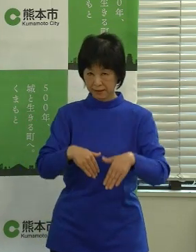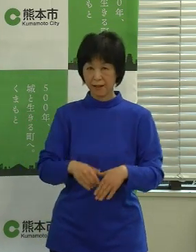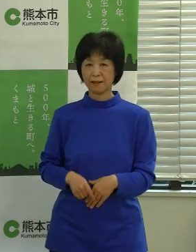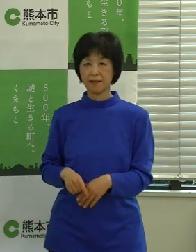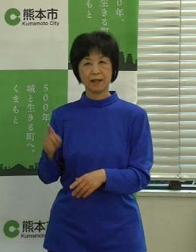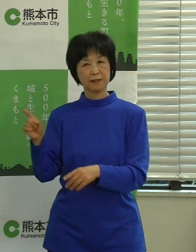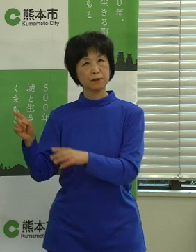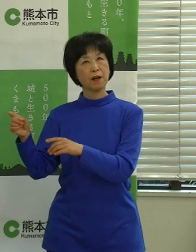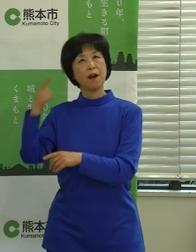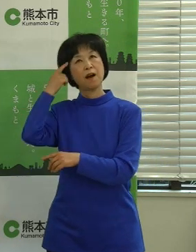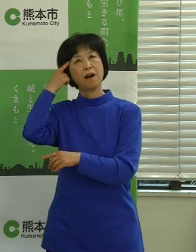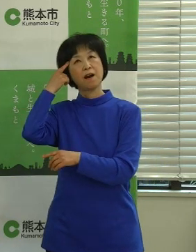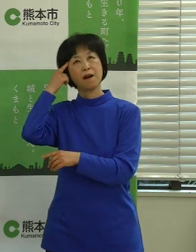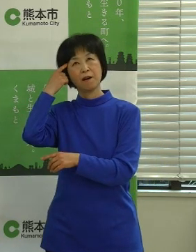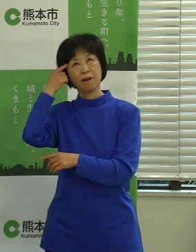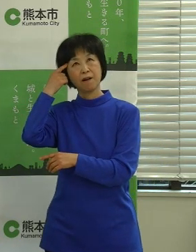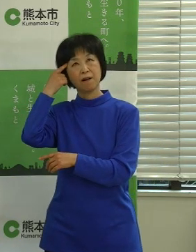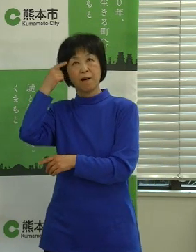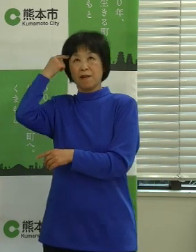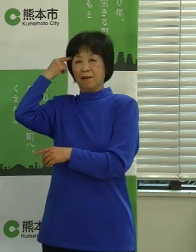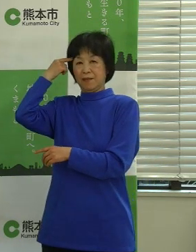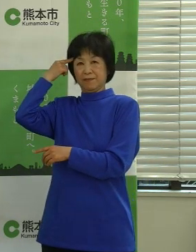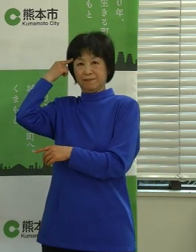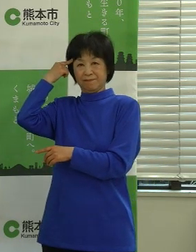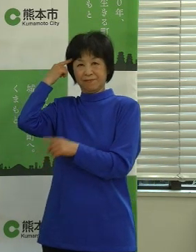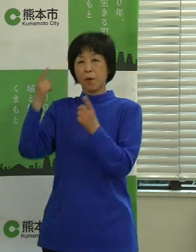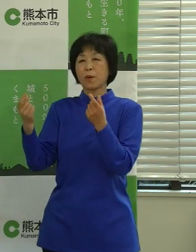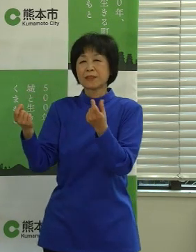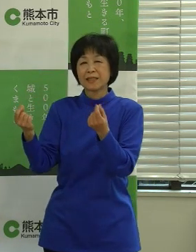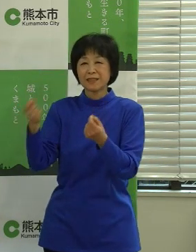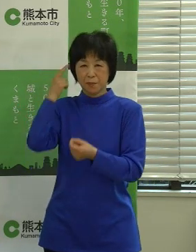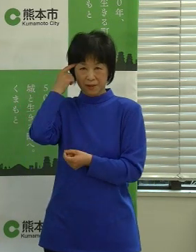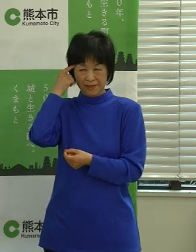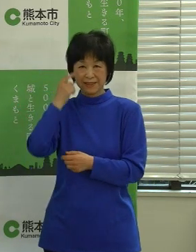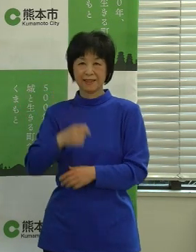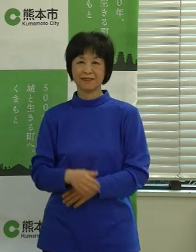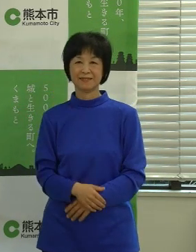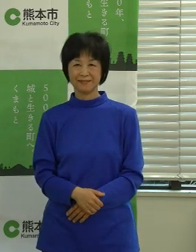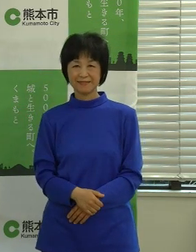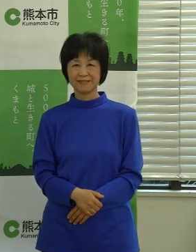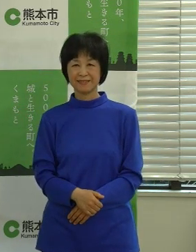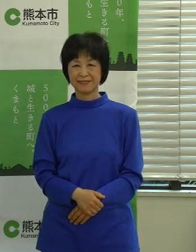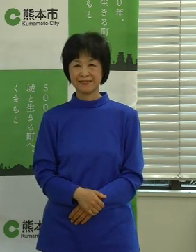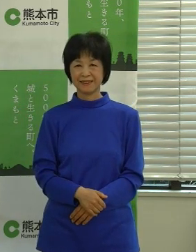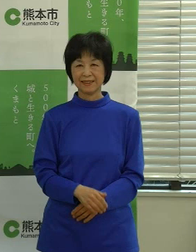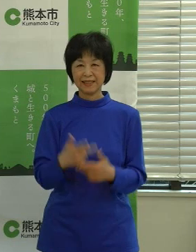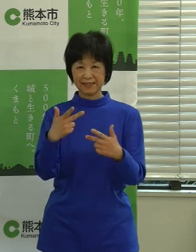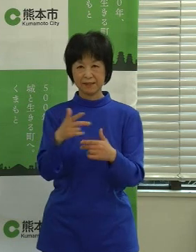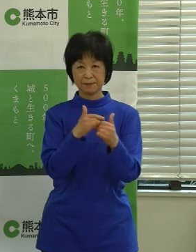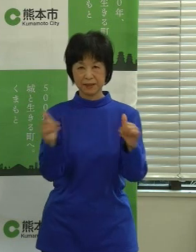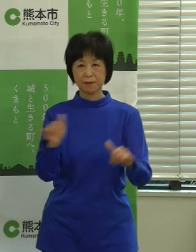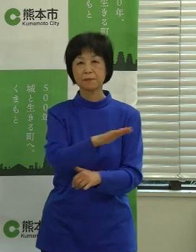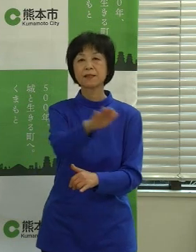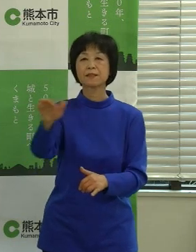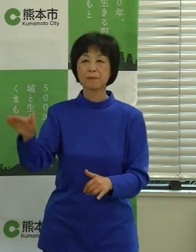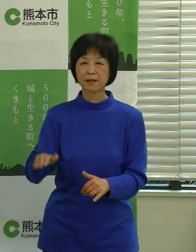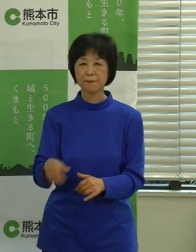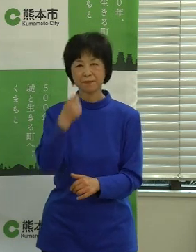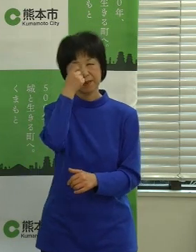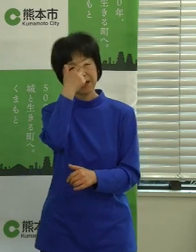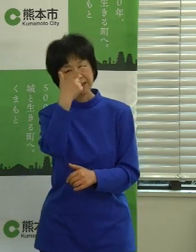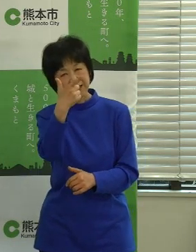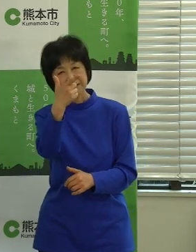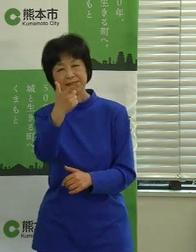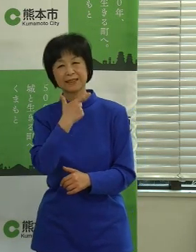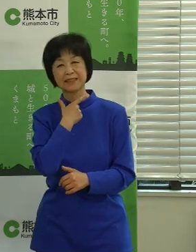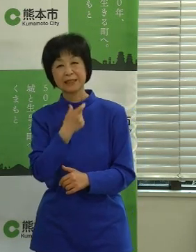ね。ですからやっぱそういう希望を皆さんが段階的にでも明るい希望を持っていただけるようにするということがですね、非